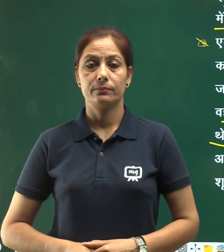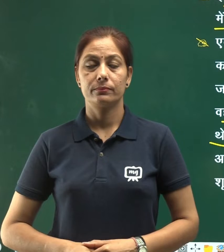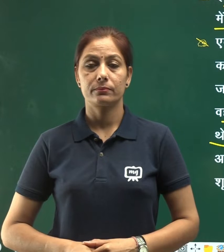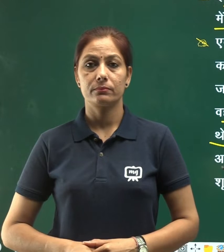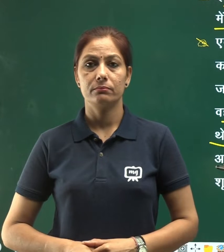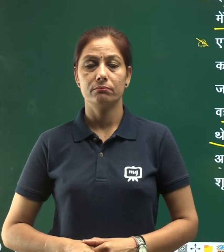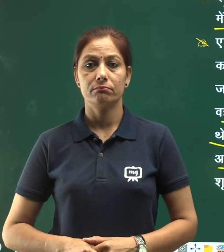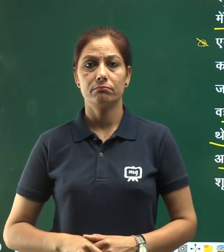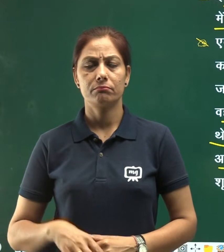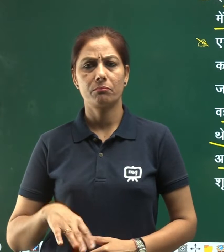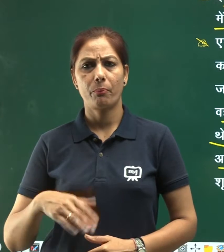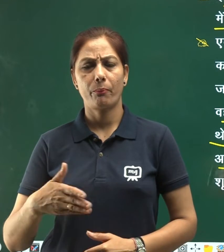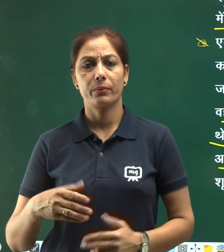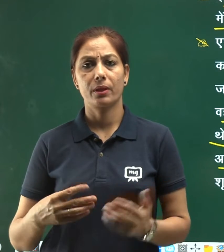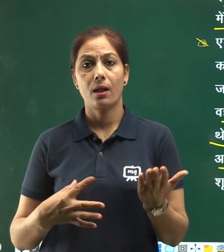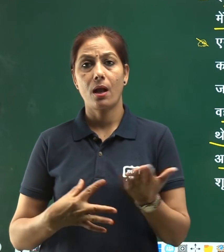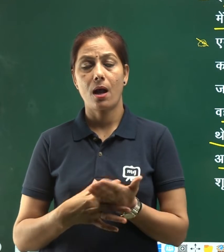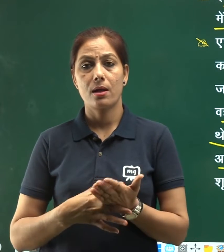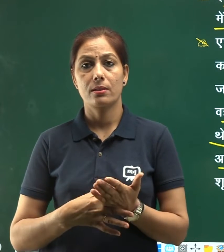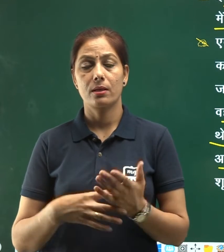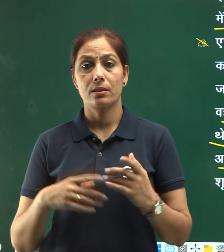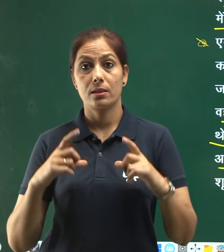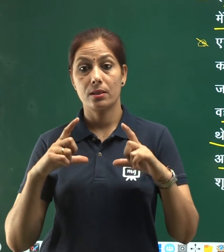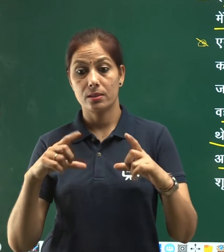बाकी का आधा सीन